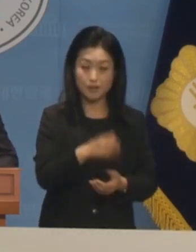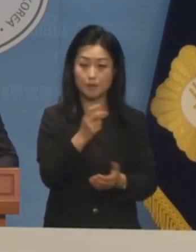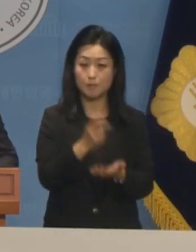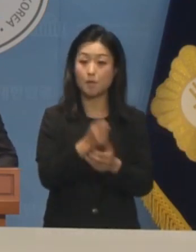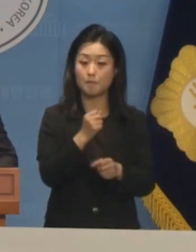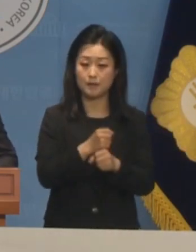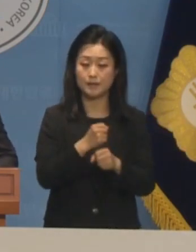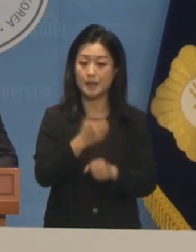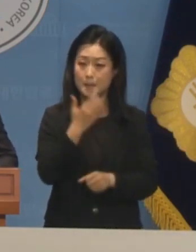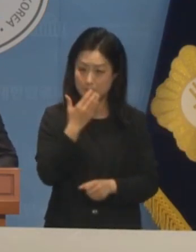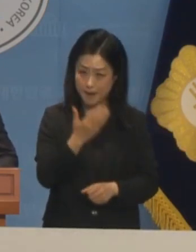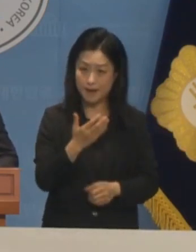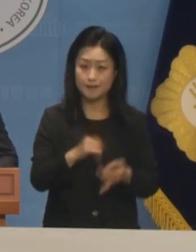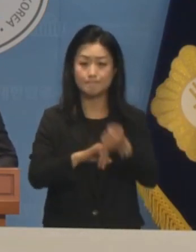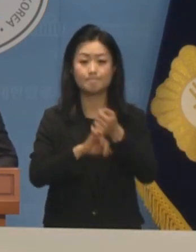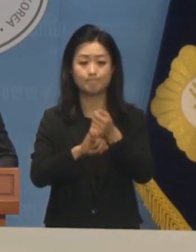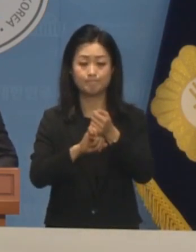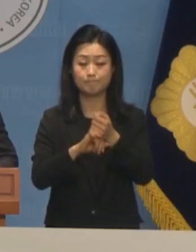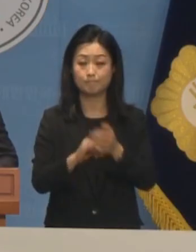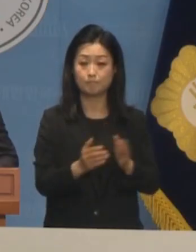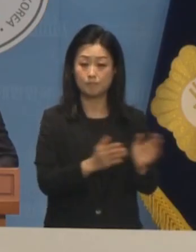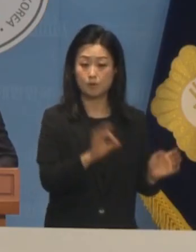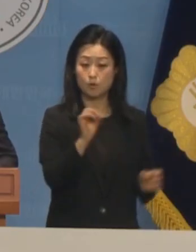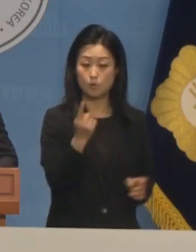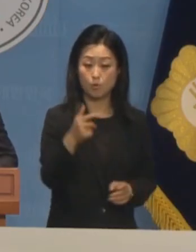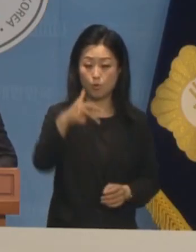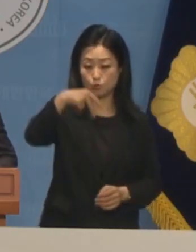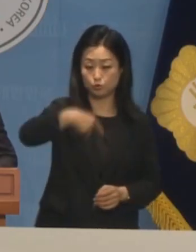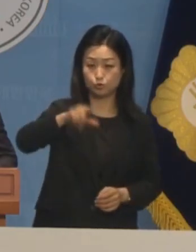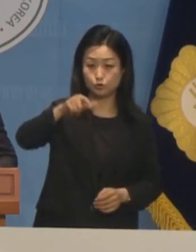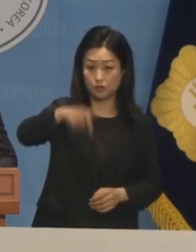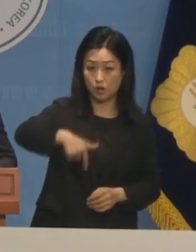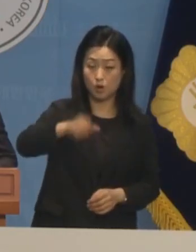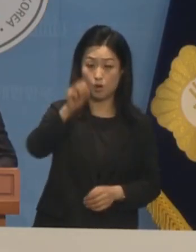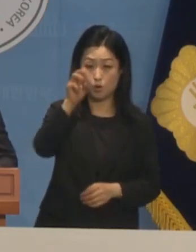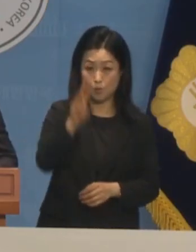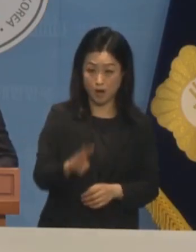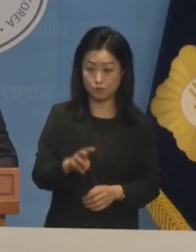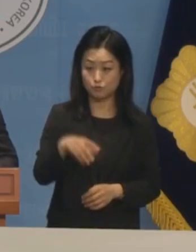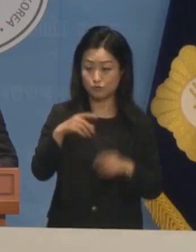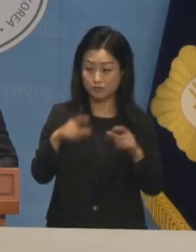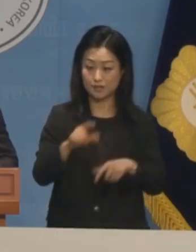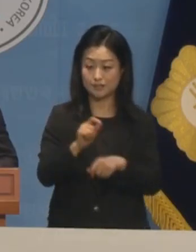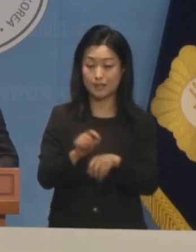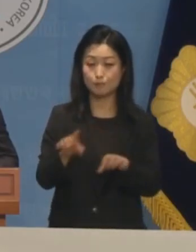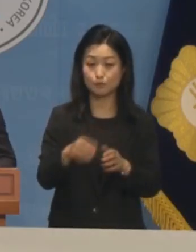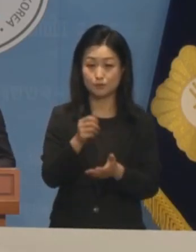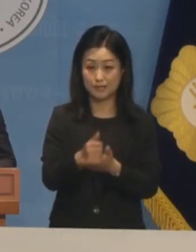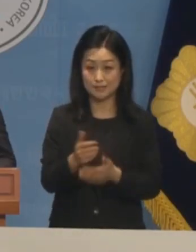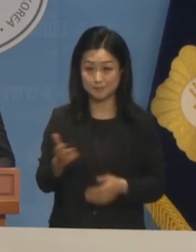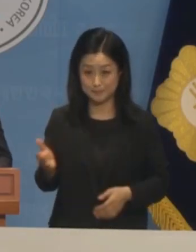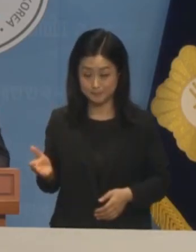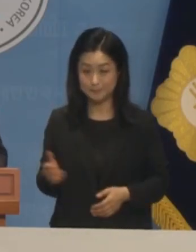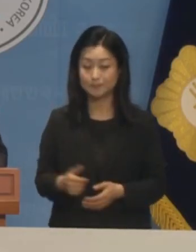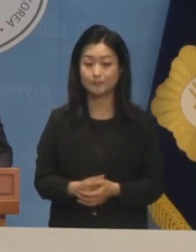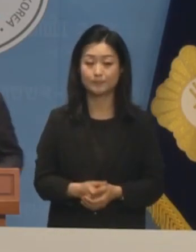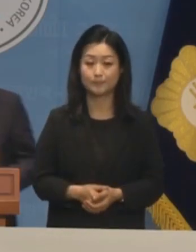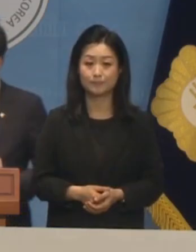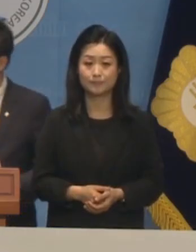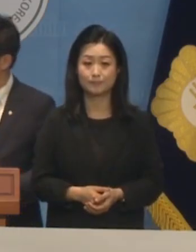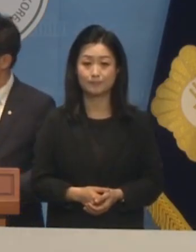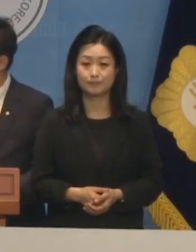하겠습니다. 이어서 오주섭 광주경실련 사무처장님께서 기자회견문을 낭독해